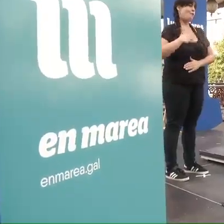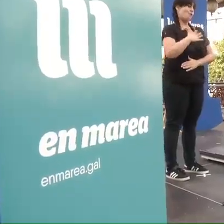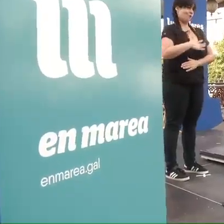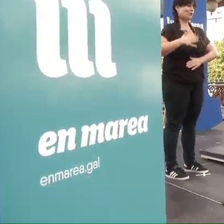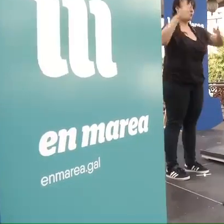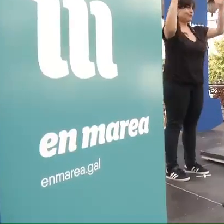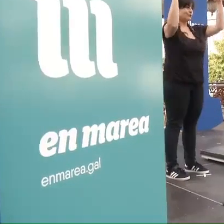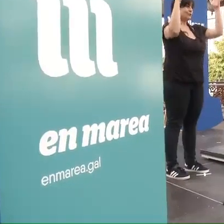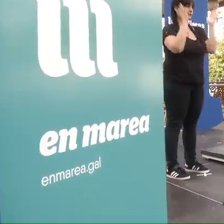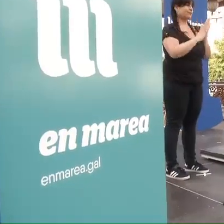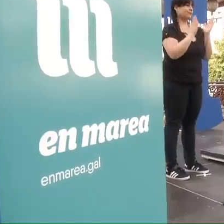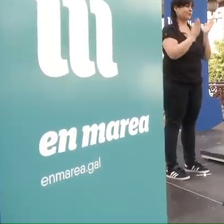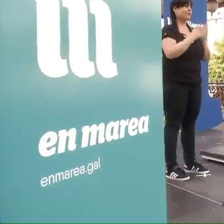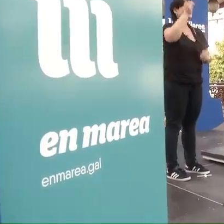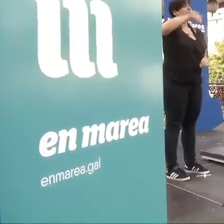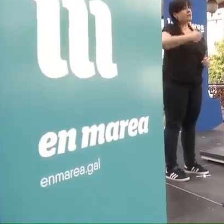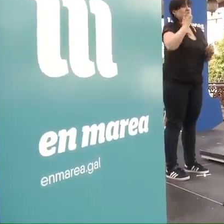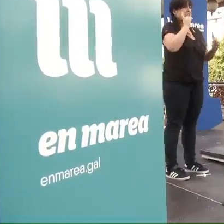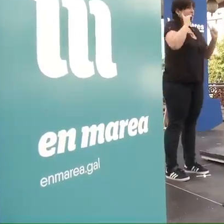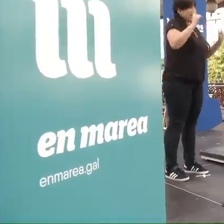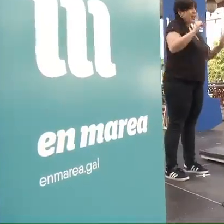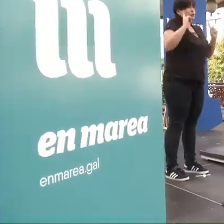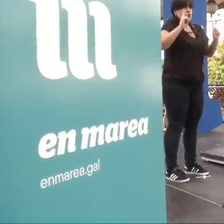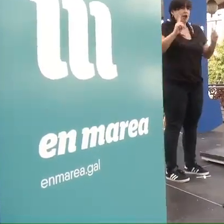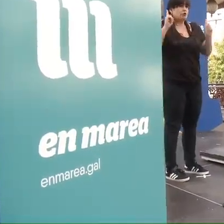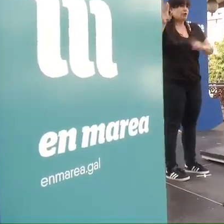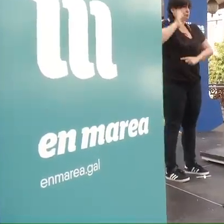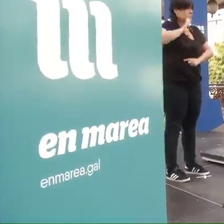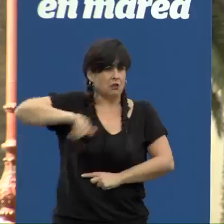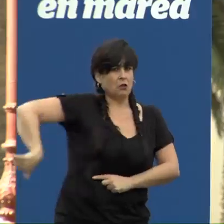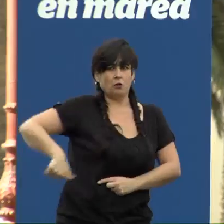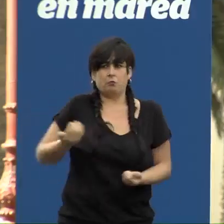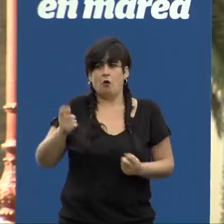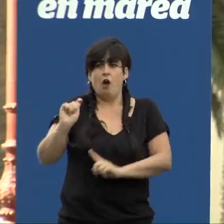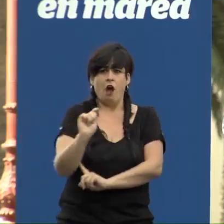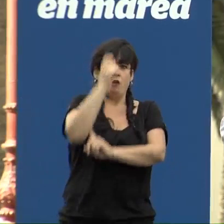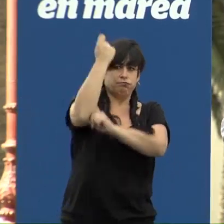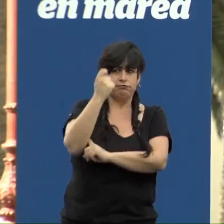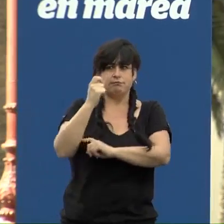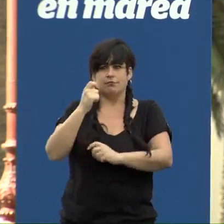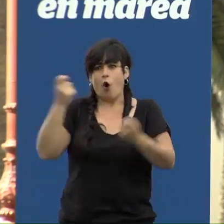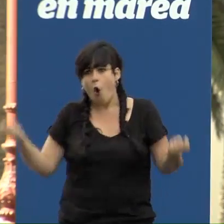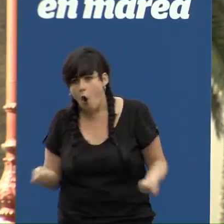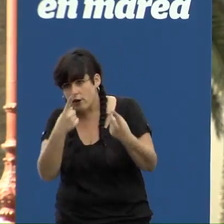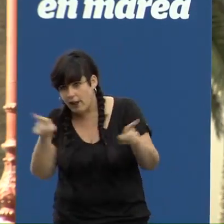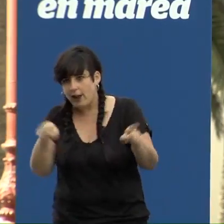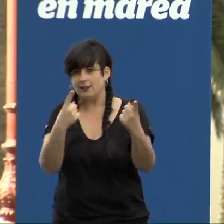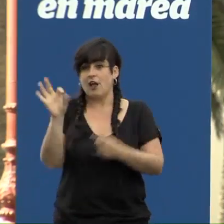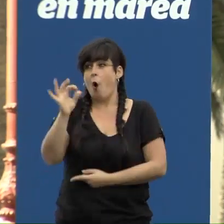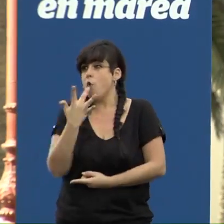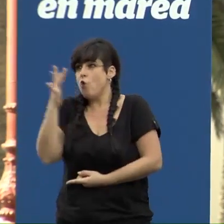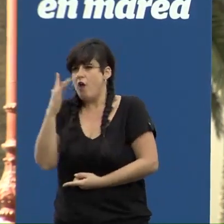Tampouco esquecemos a Pokémon, a Pikachu, a Operación Orquesta, a Campeón, a Gürtel, a Púnica, nin a Marcial